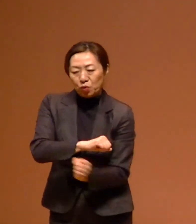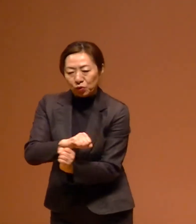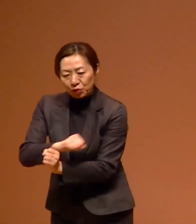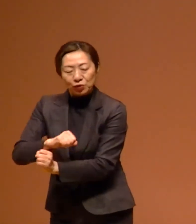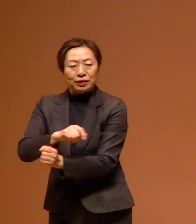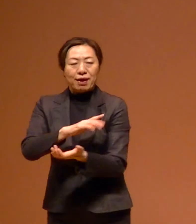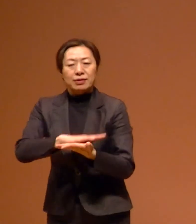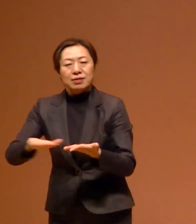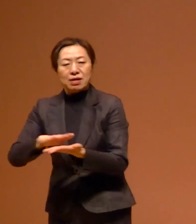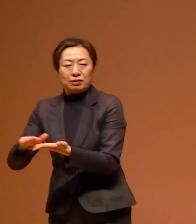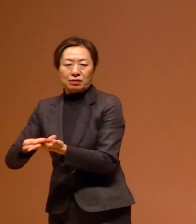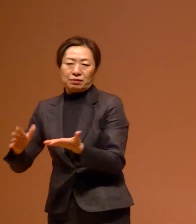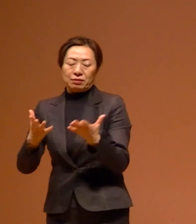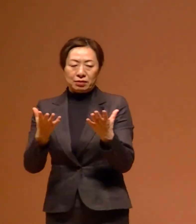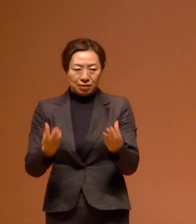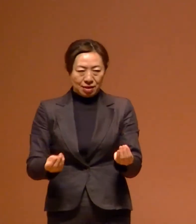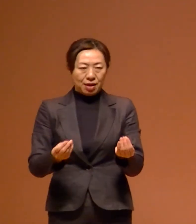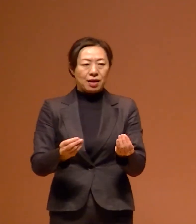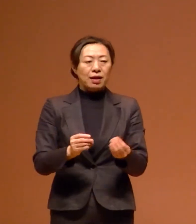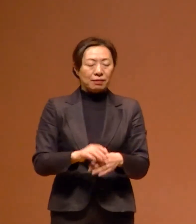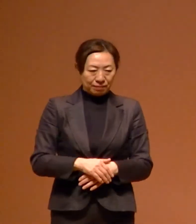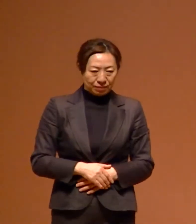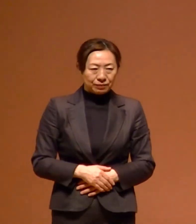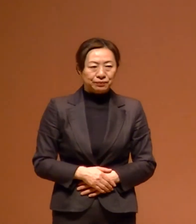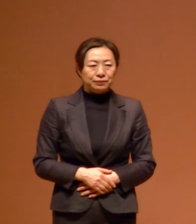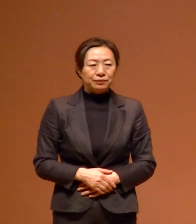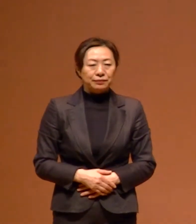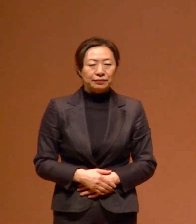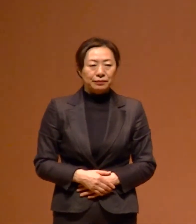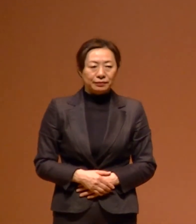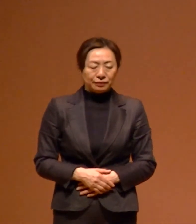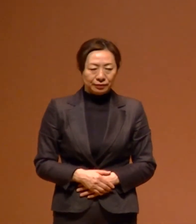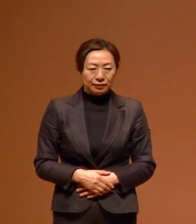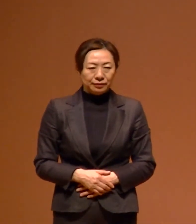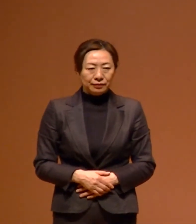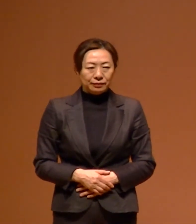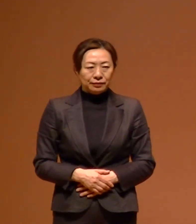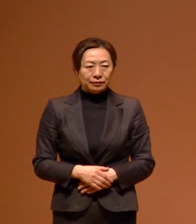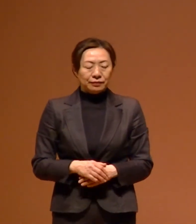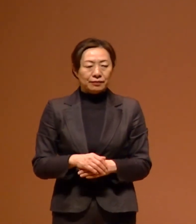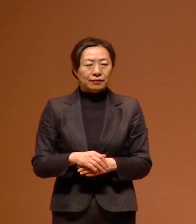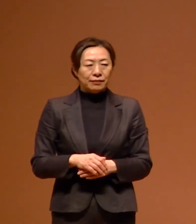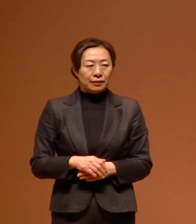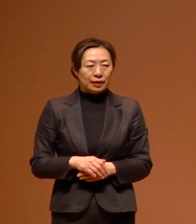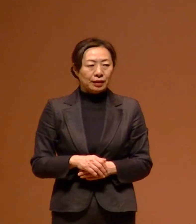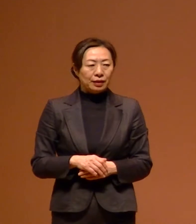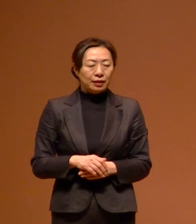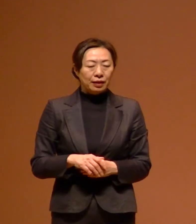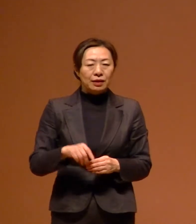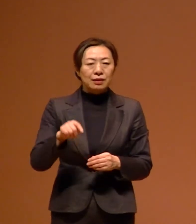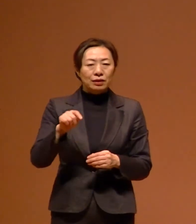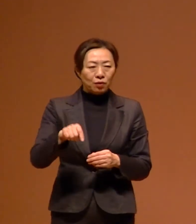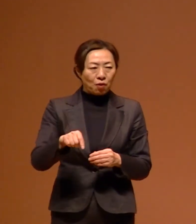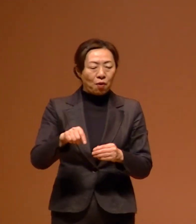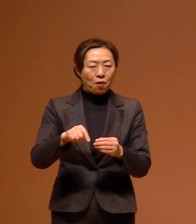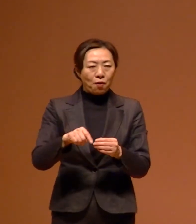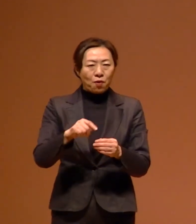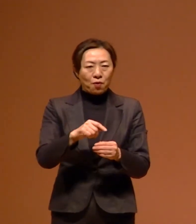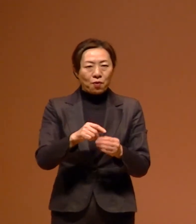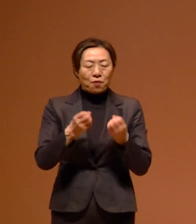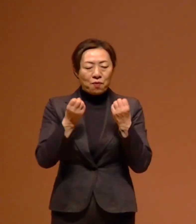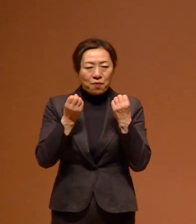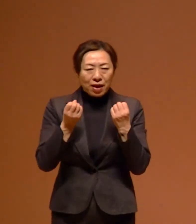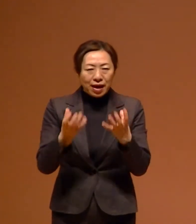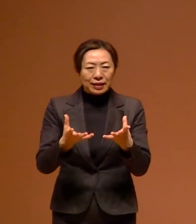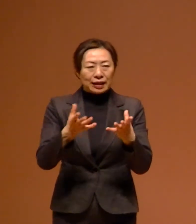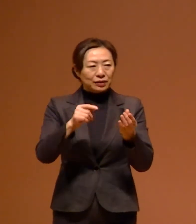今倉庫を直して網の準備を始めています。一応、流せた、新しく新